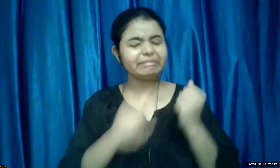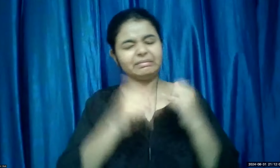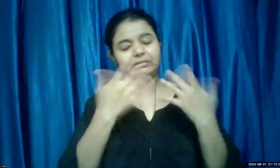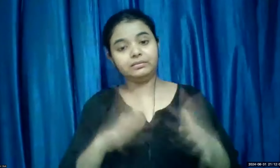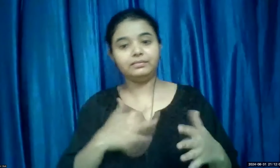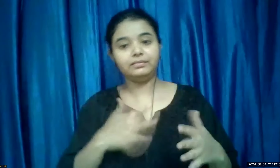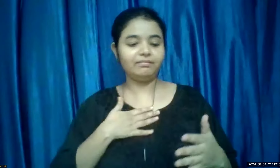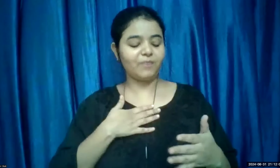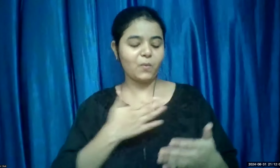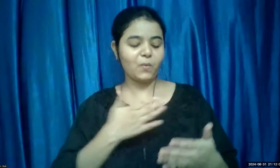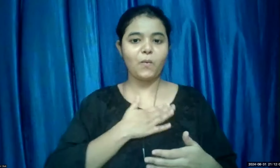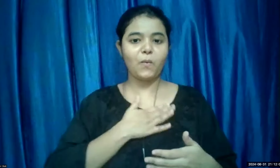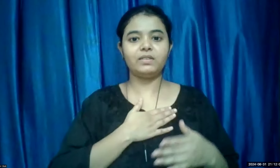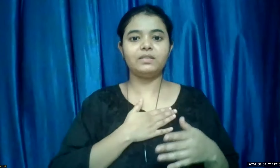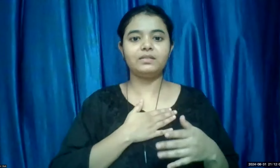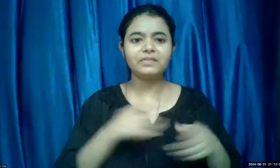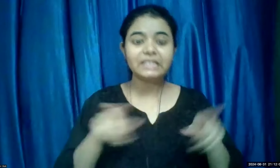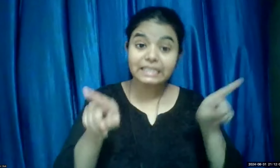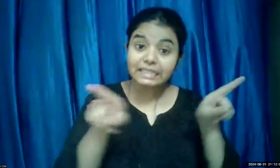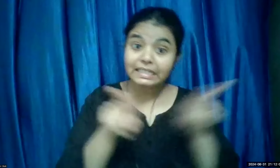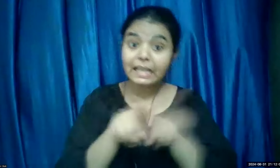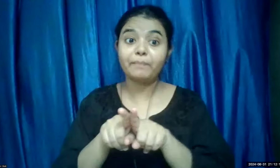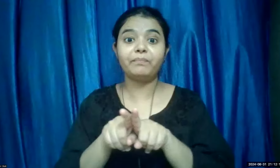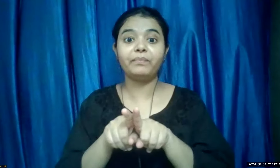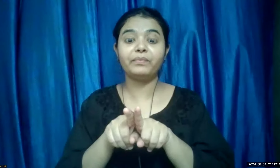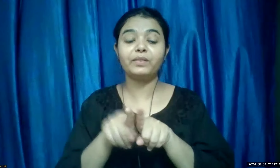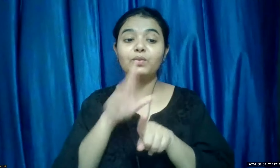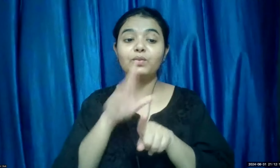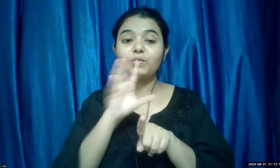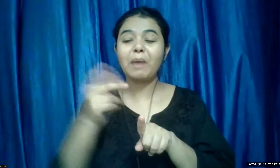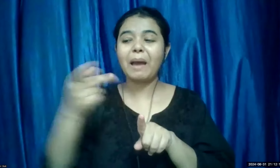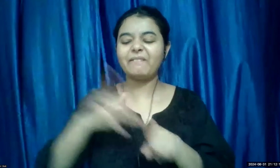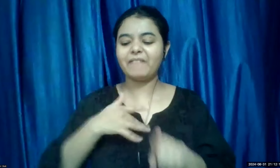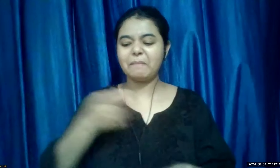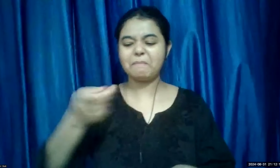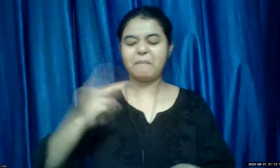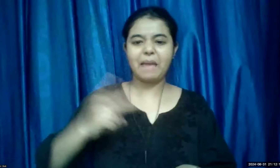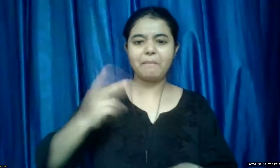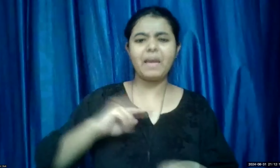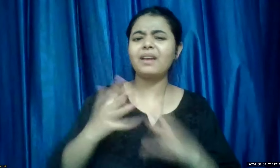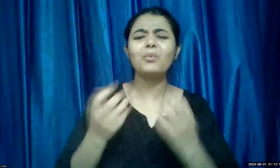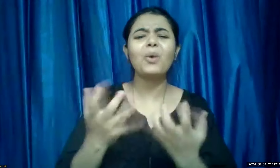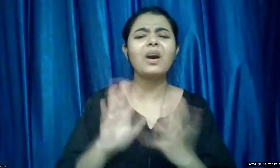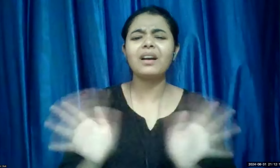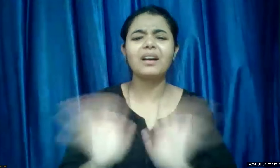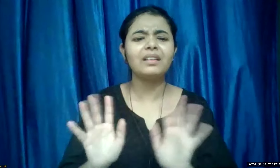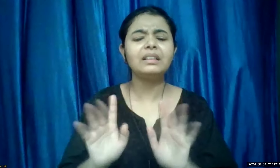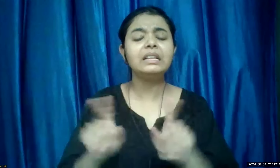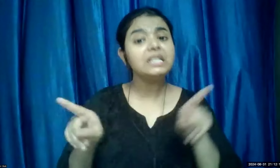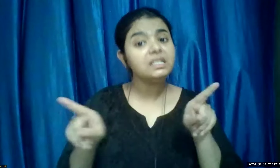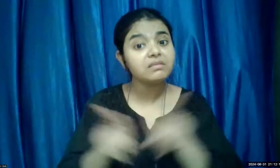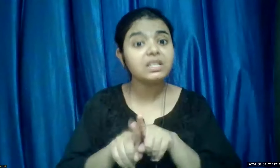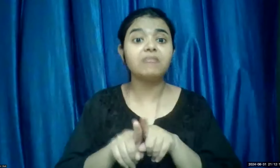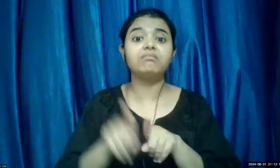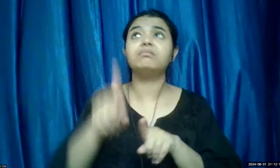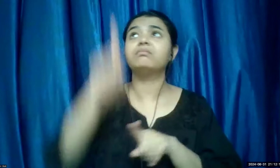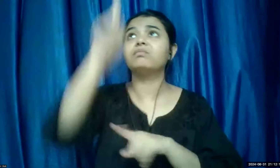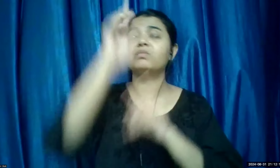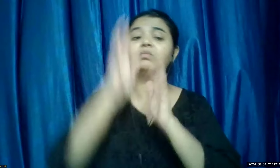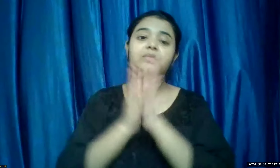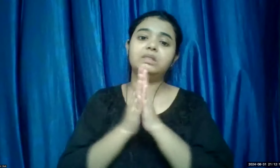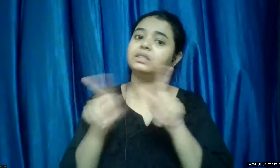तो ऐसी ही सेवा, ऐसी ही निष्कपट सेवा, बिना किसी अटीरियर मोटिव के कि हमको भगवान